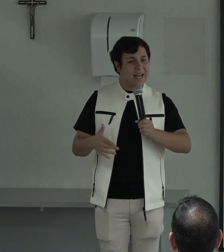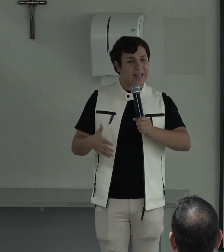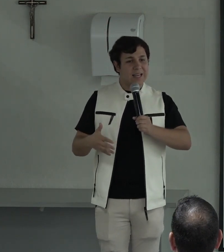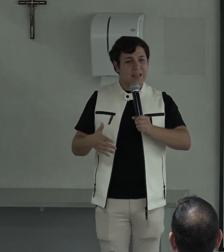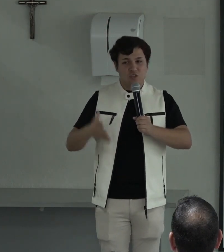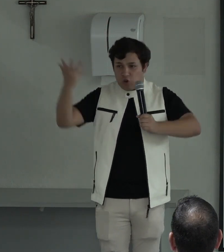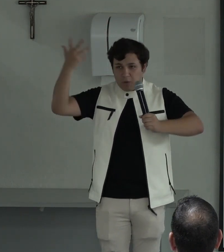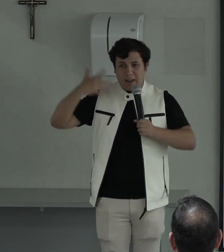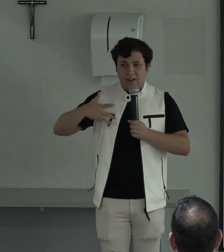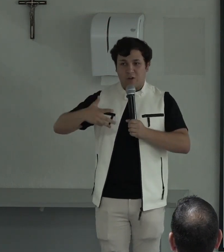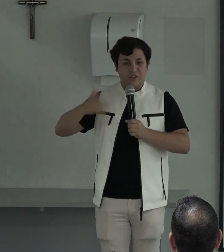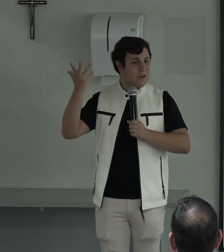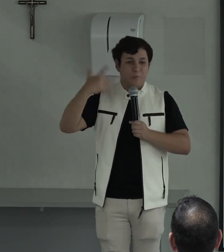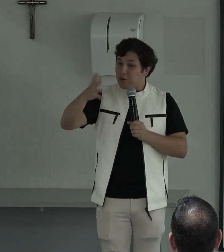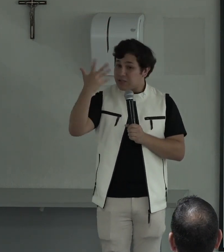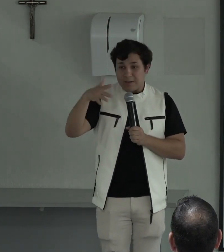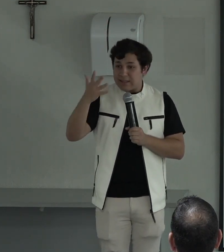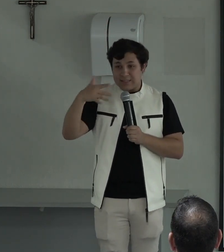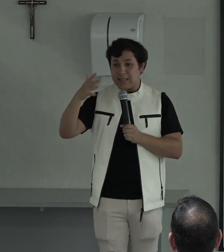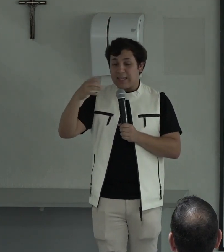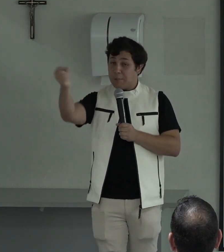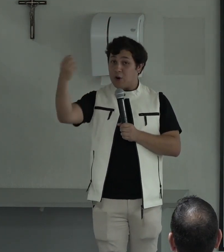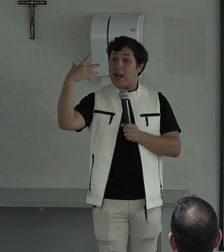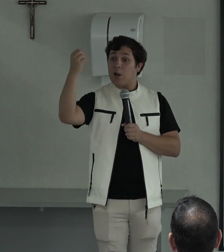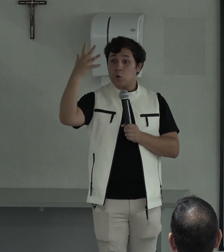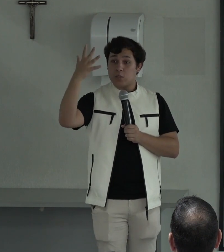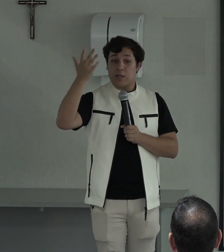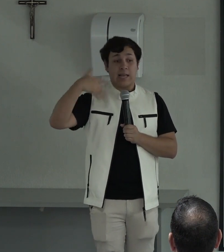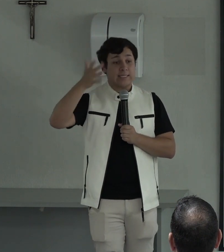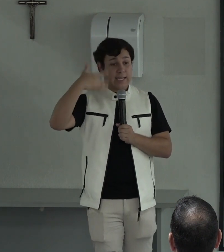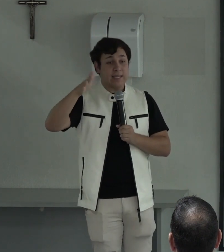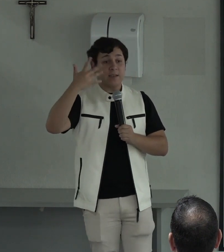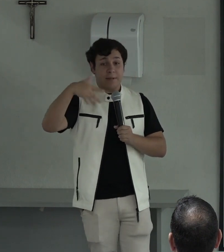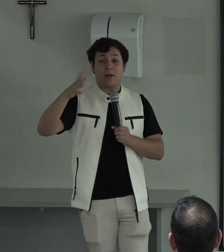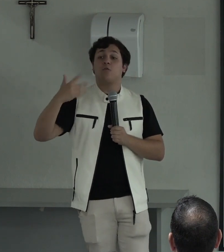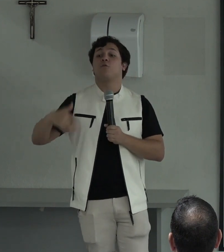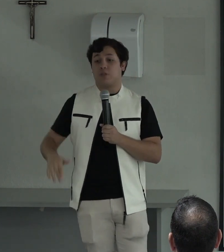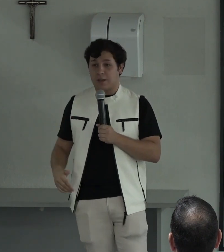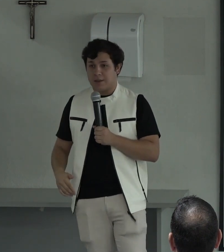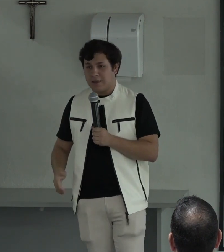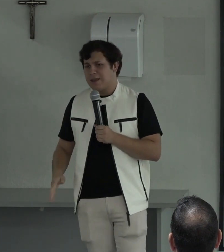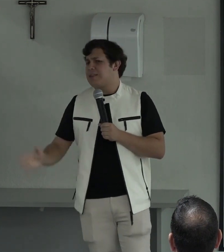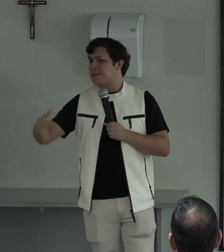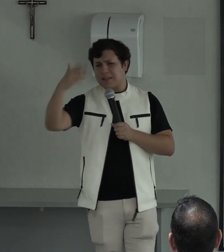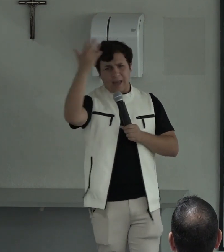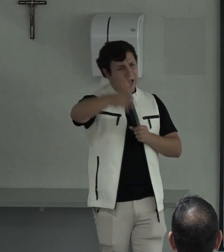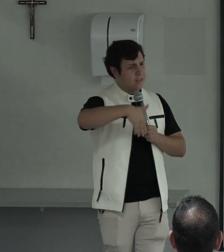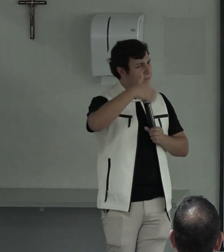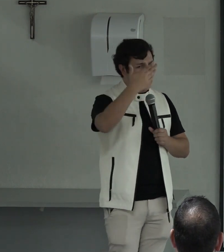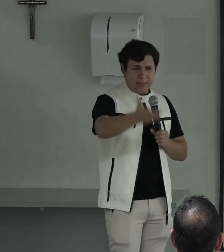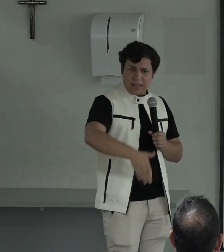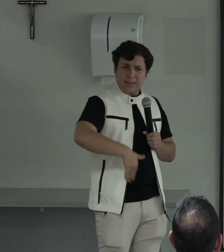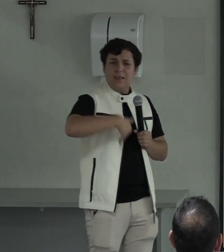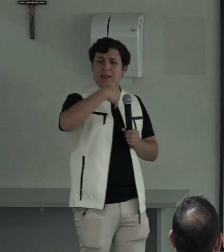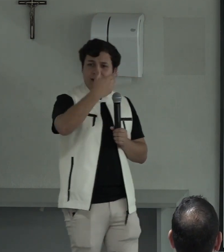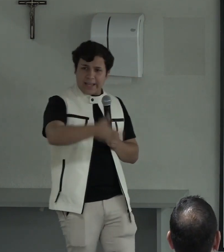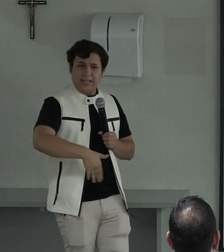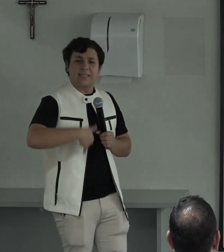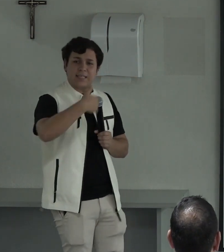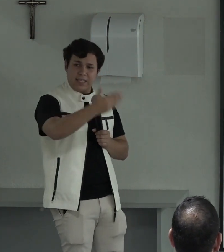clara, todo blanco tampoco se va a distinguir por la luz. Las señas se van a confundir. etcétera. Hay diferentes reglas que se tienen